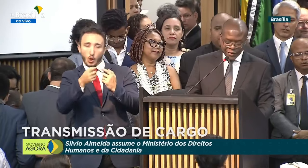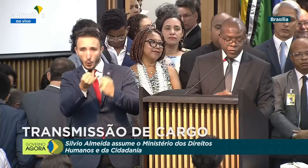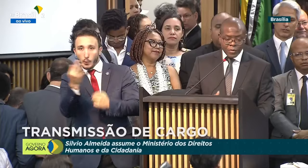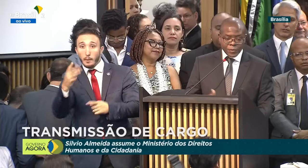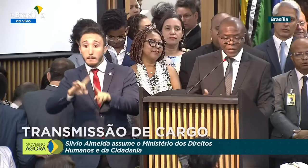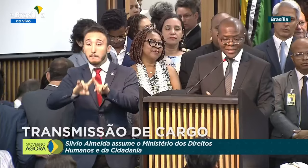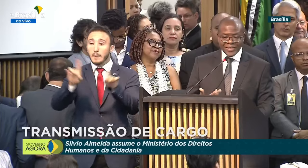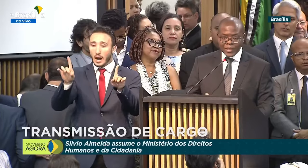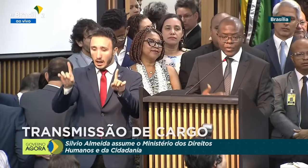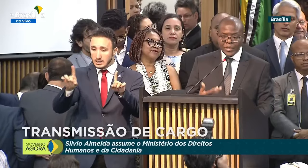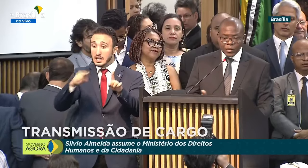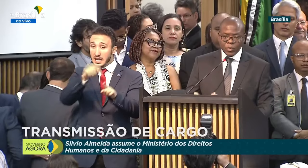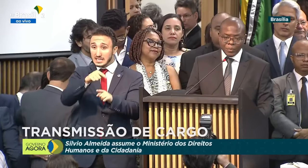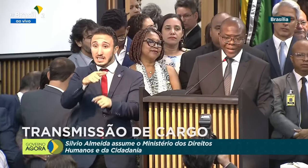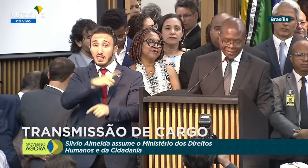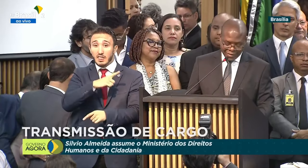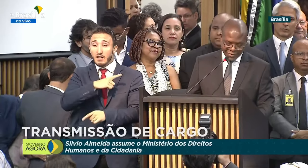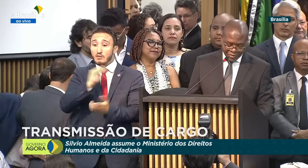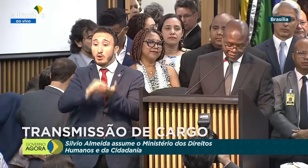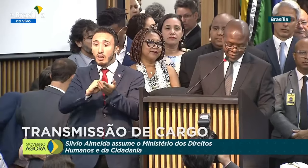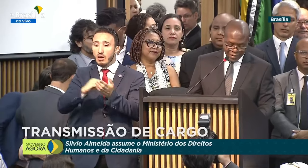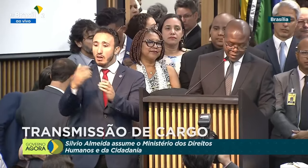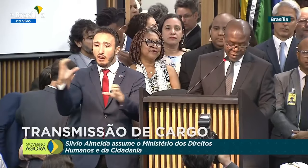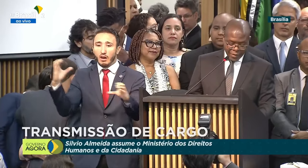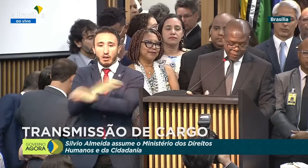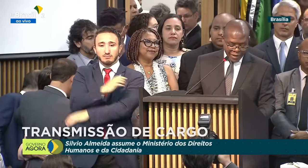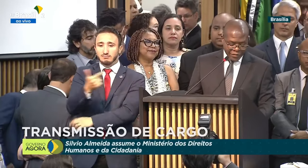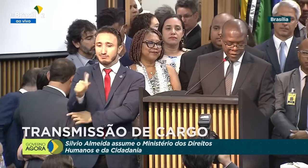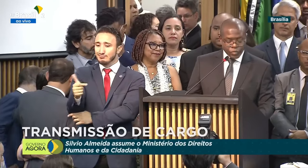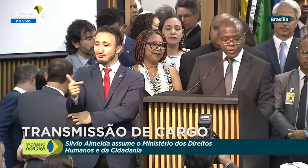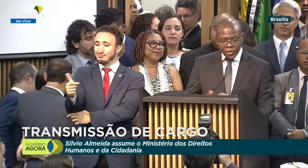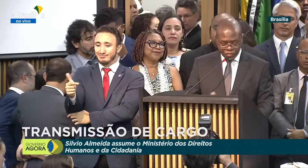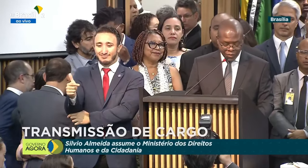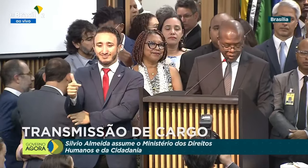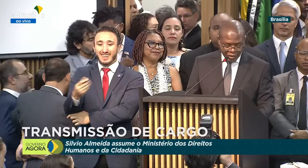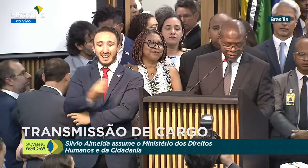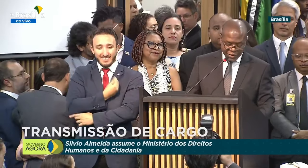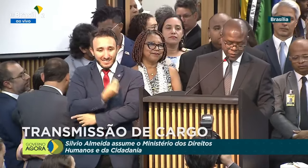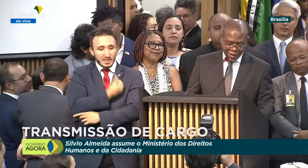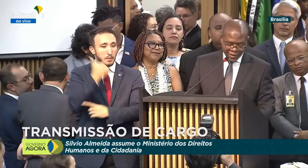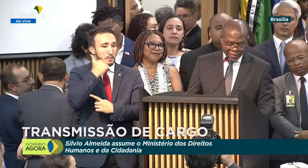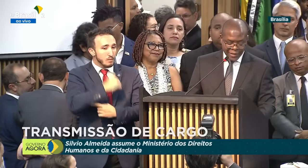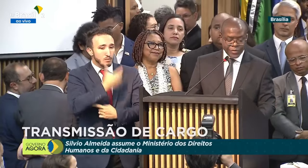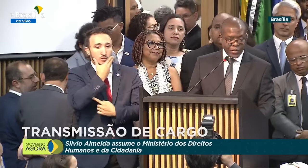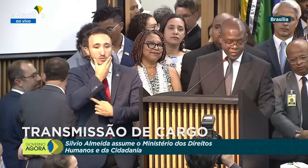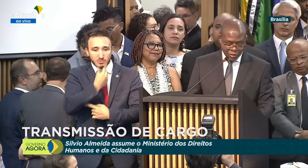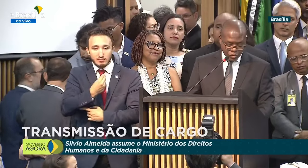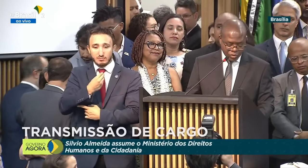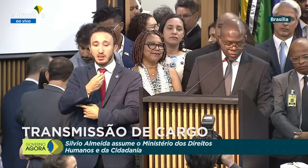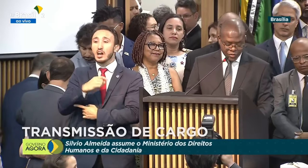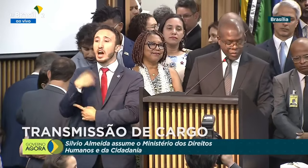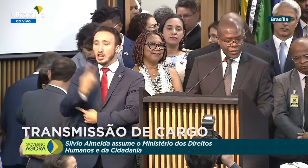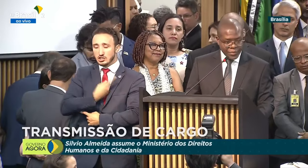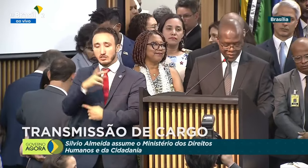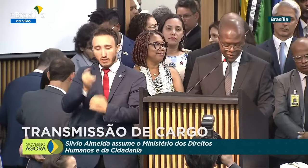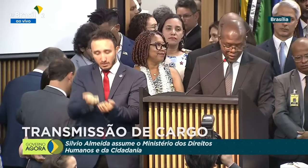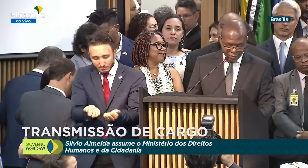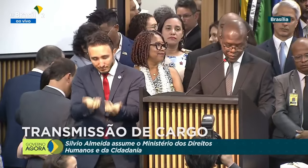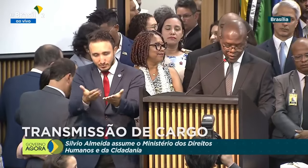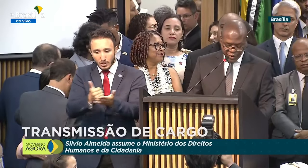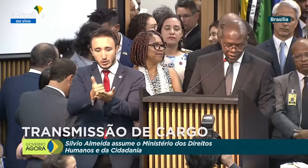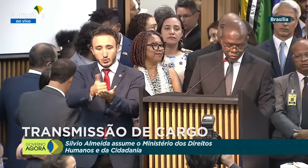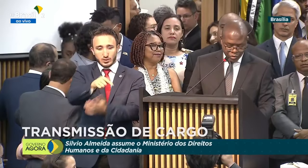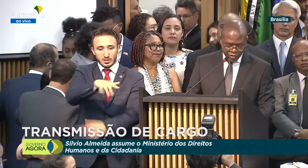essas reformas permaneceram incompletas pela vida dos meninos e meninas desse país daremos a nossa contribuição também